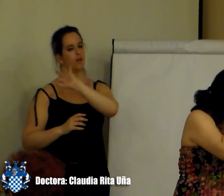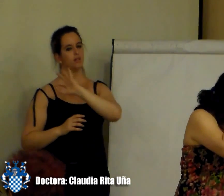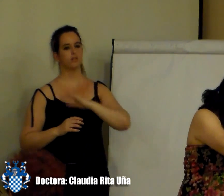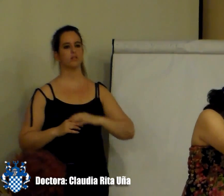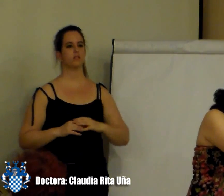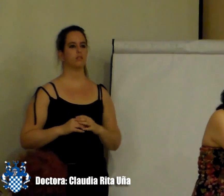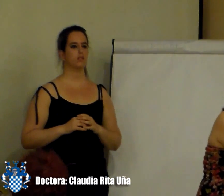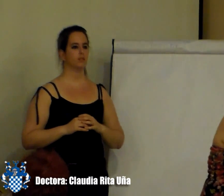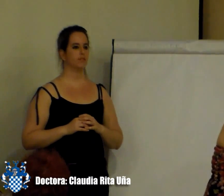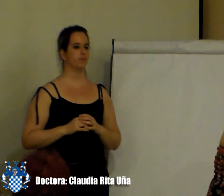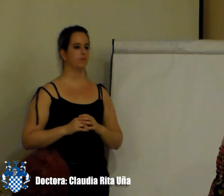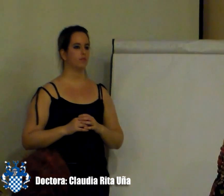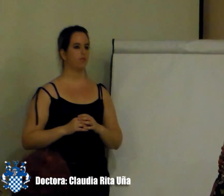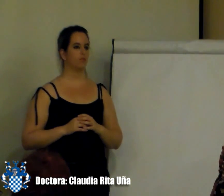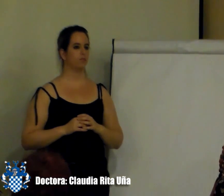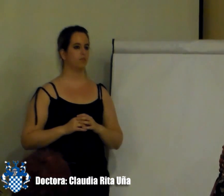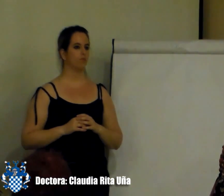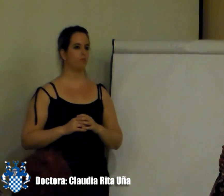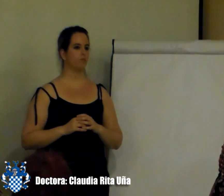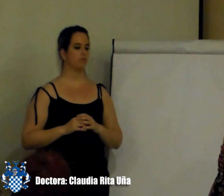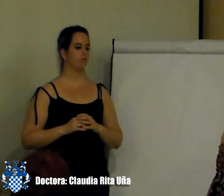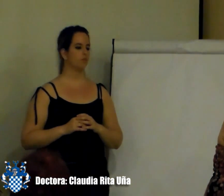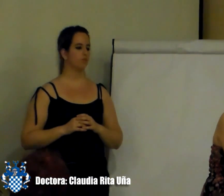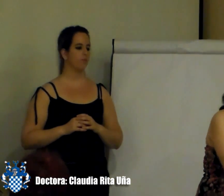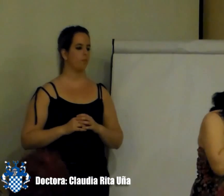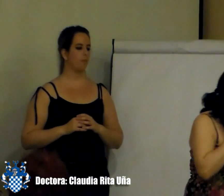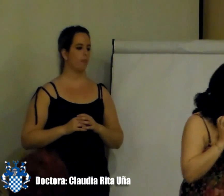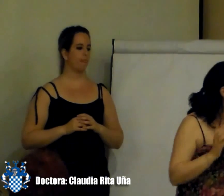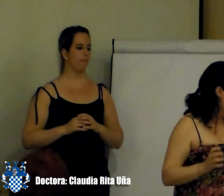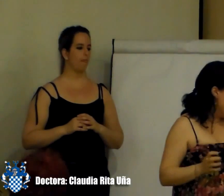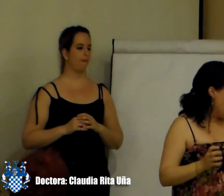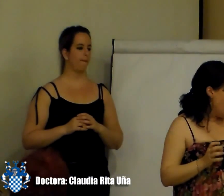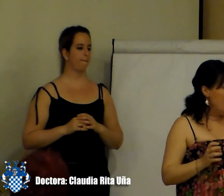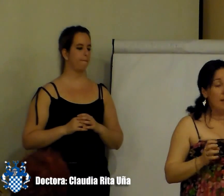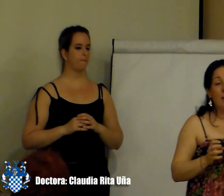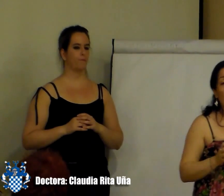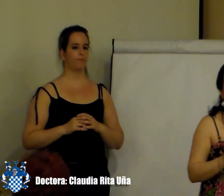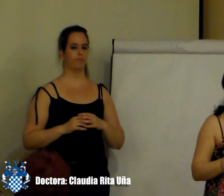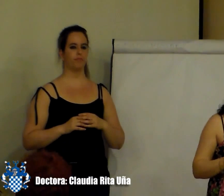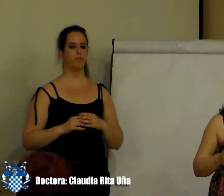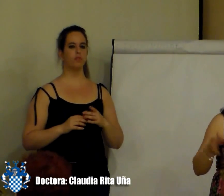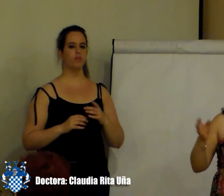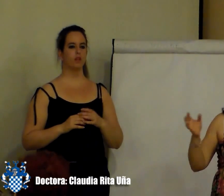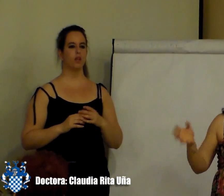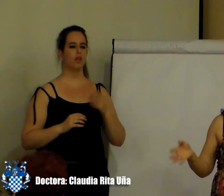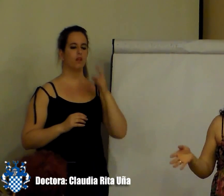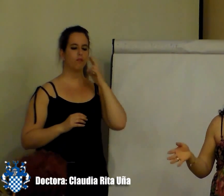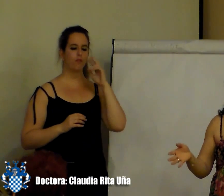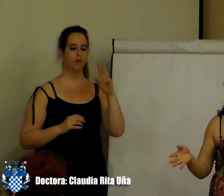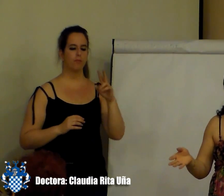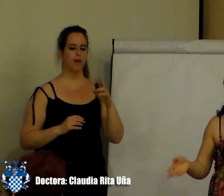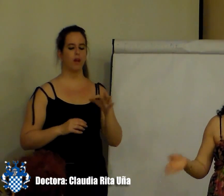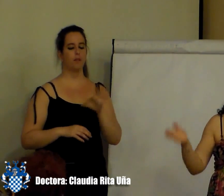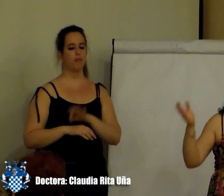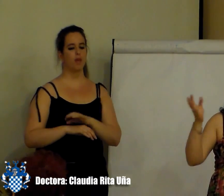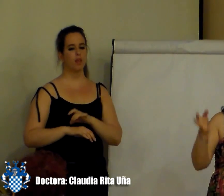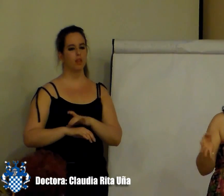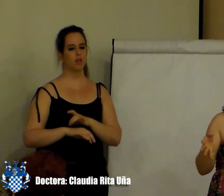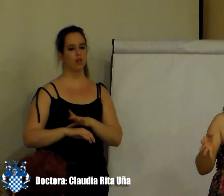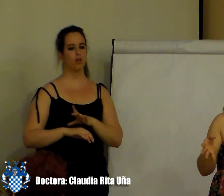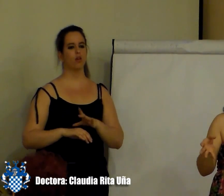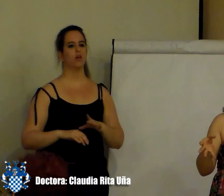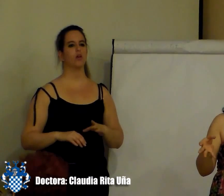Y después, además les quería comentar que no se olviden de informarle al médico tratante qué otras enfermedades tienen y qué